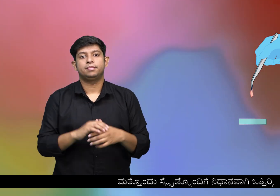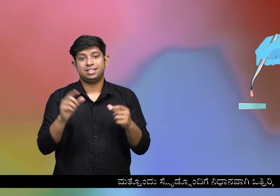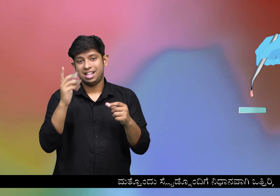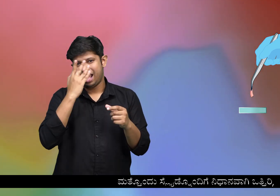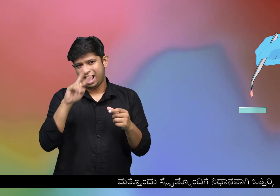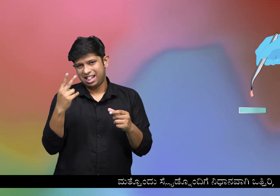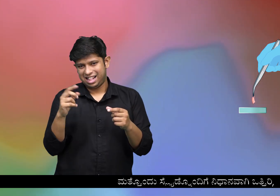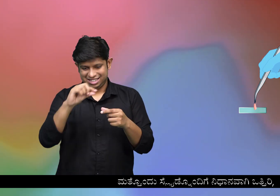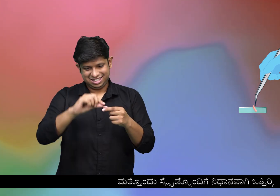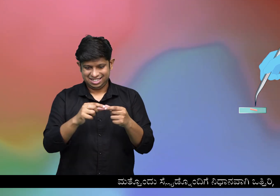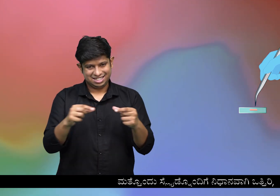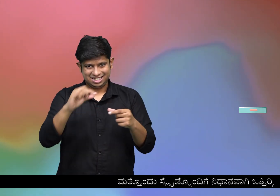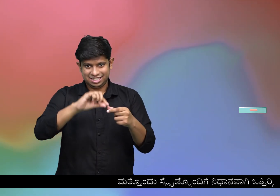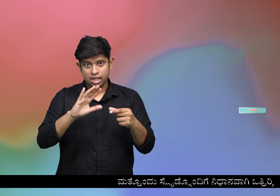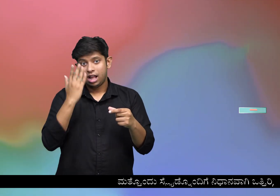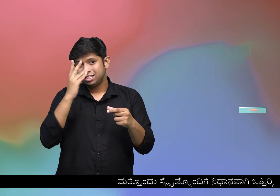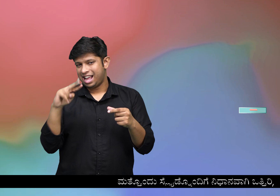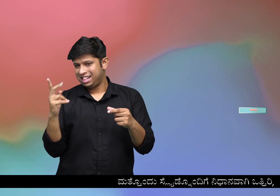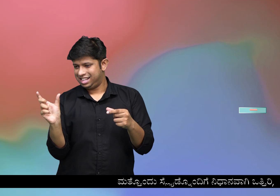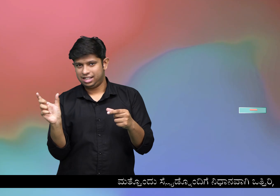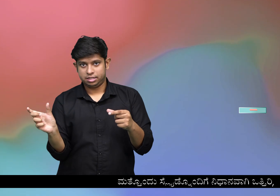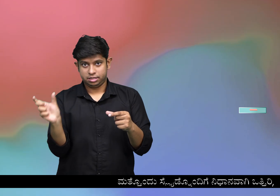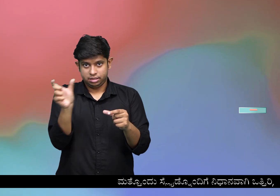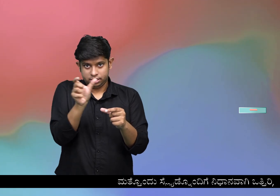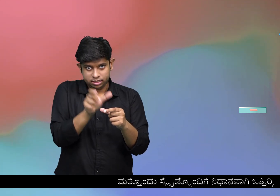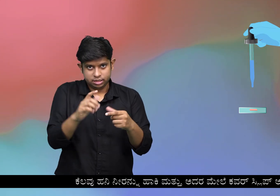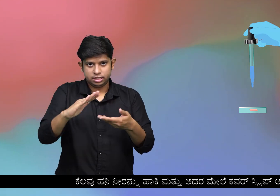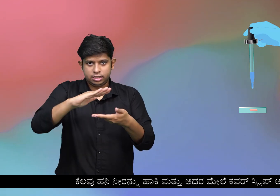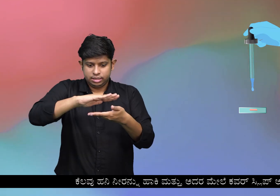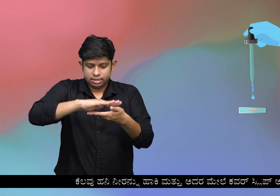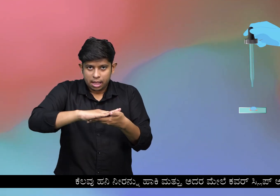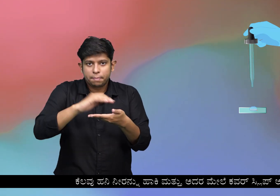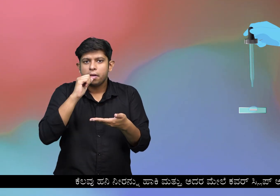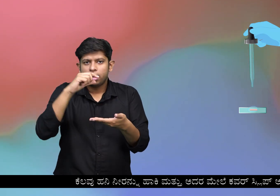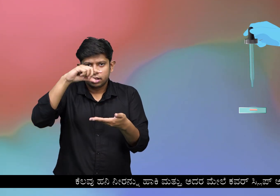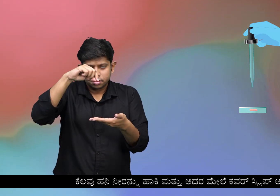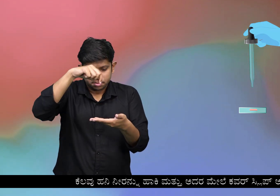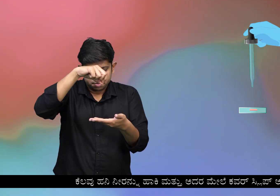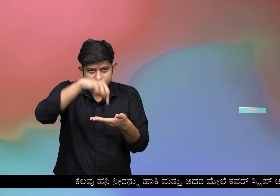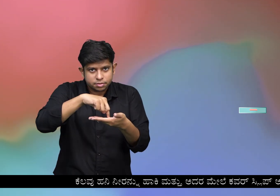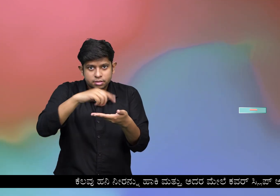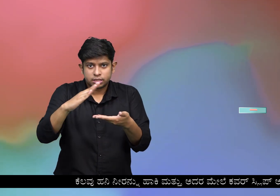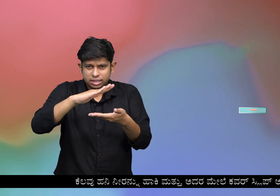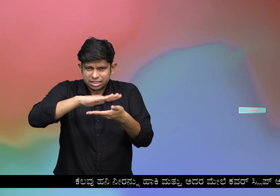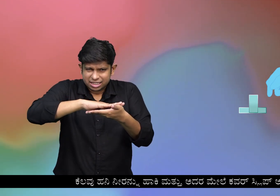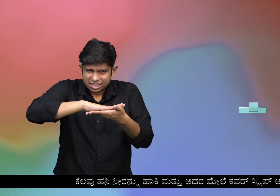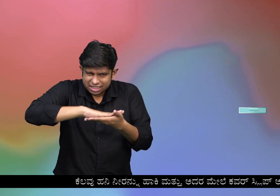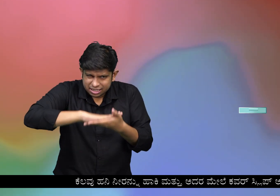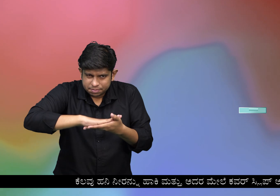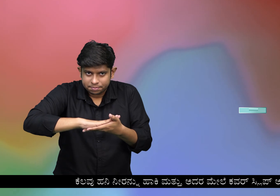ಮತ್ತೊಂದು ಸೈಡ್ನೊಂದಿಗೆ ನಿಧಾನವಾಗಿ ಒತ್ತಿರಿ. ಕೆಲವು ಹನಿ ನೀರನ್ನು ಹಾಕಿ ಮತ್ತು ಅದರ ಮೇಲೆ ಕವರ್ ಸ್ಟ್ರಿಪ್